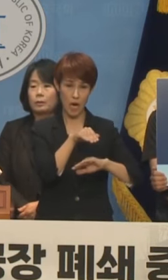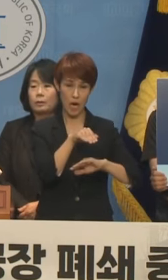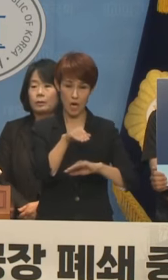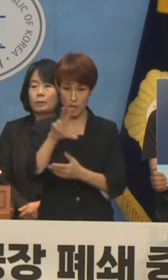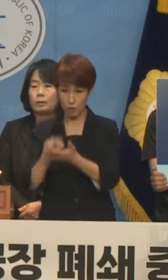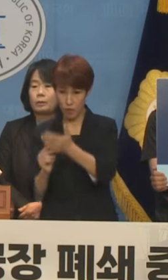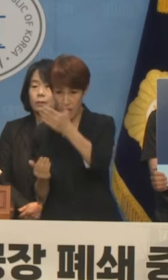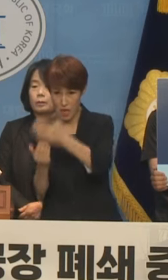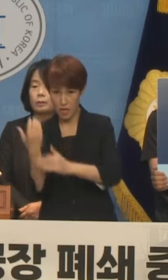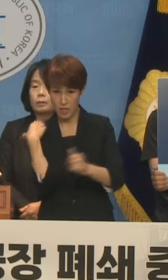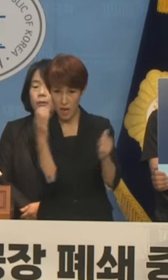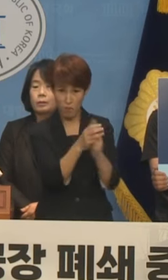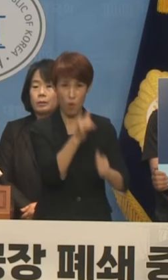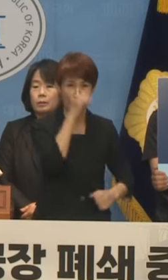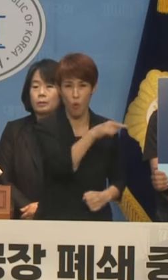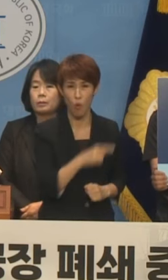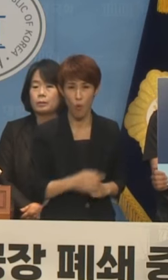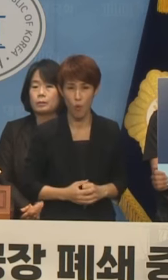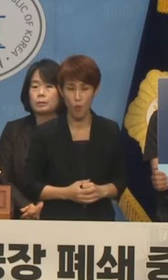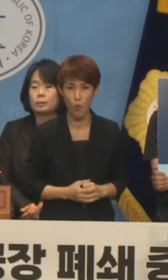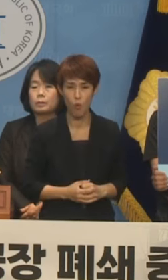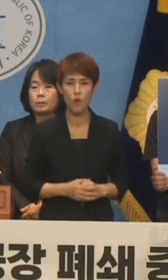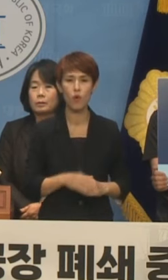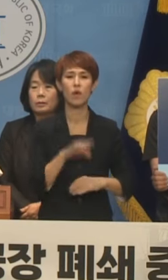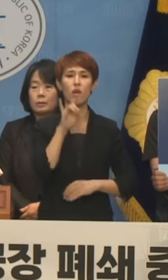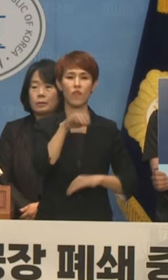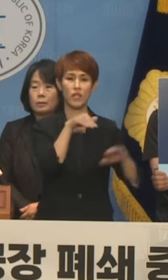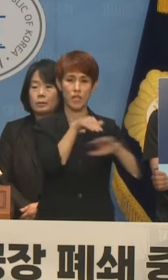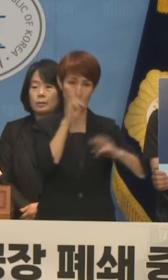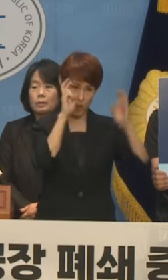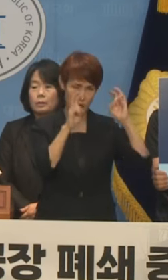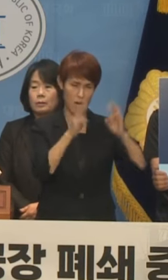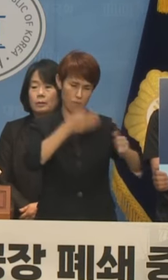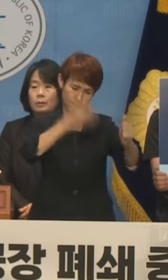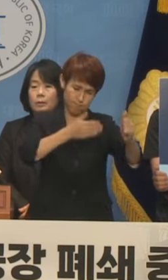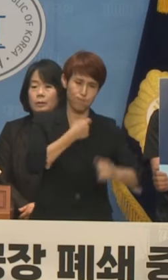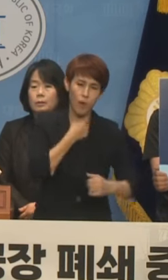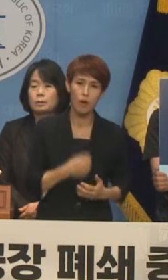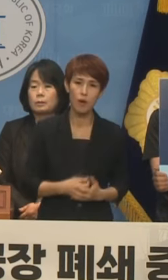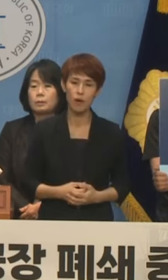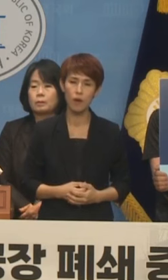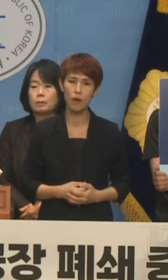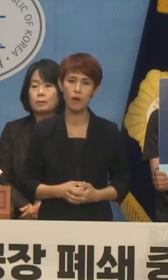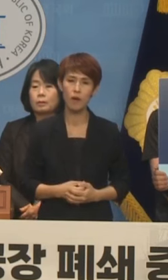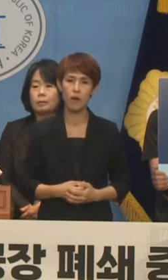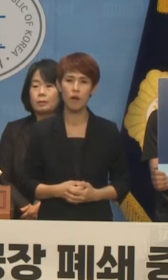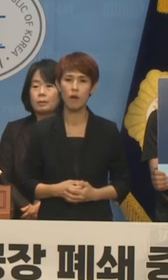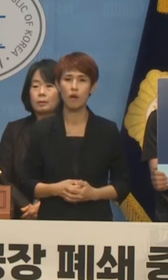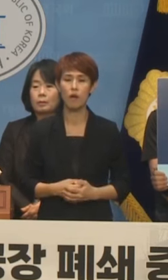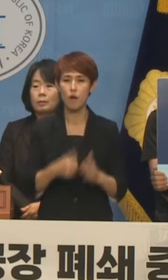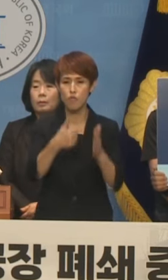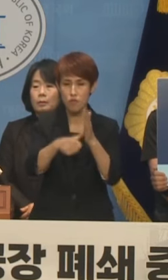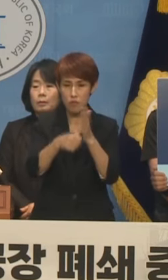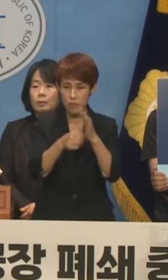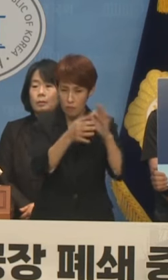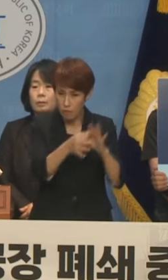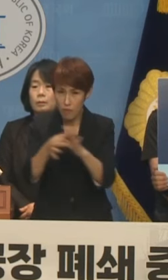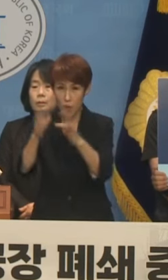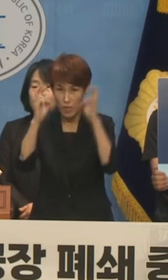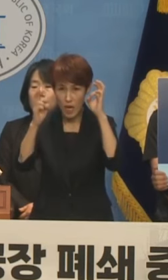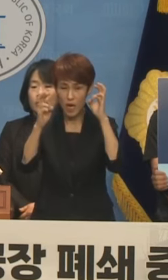할 수 없습니다. 그래서 현대차 그룹에게 간곡히 호소합니다. 부품 협력사는